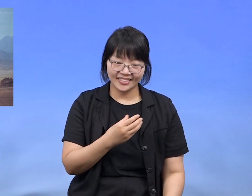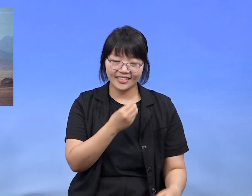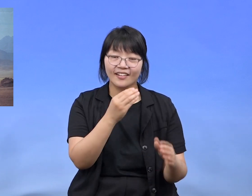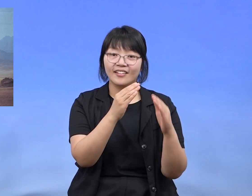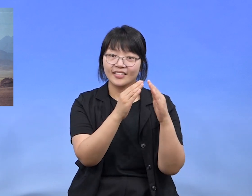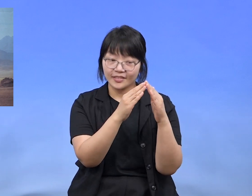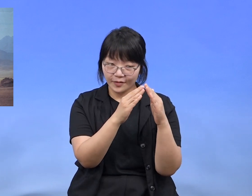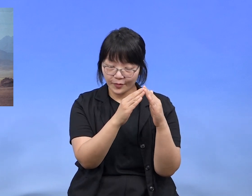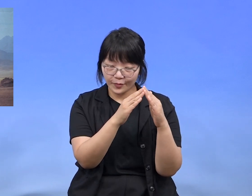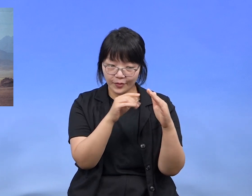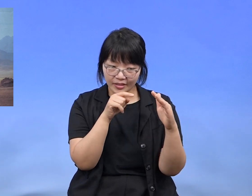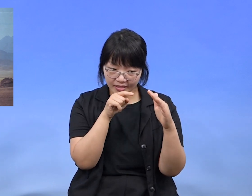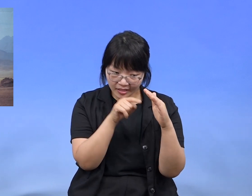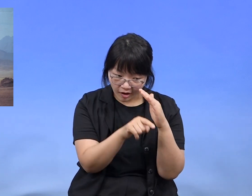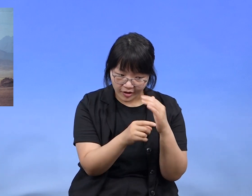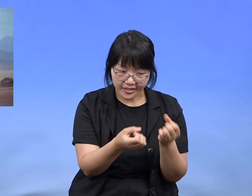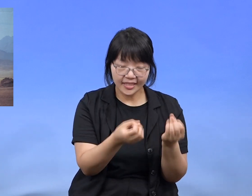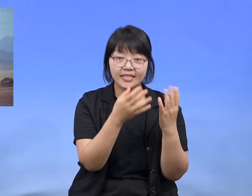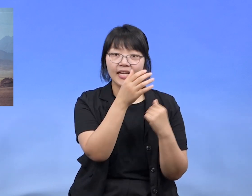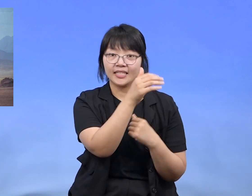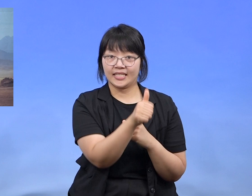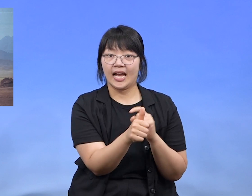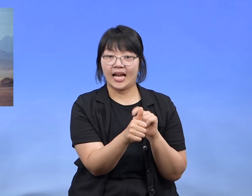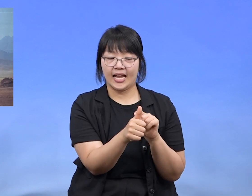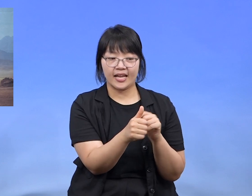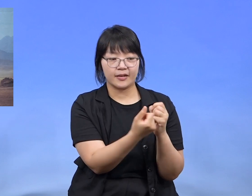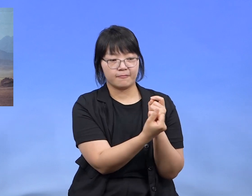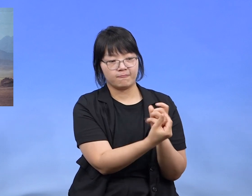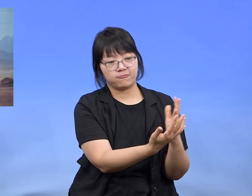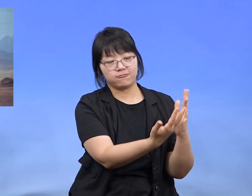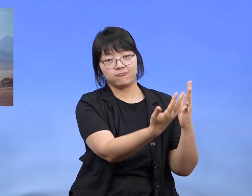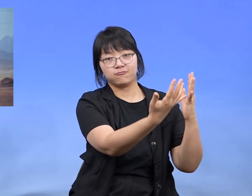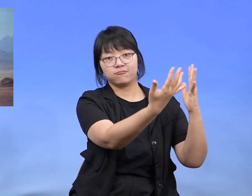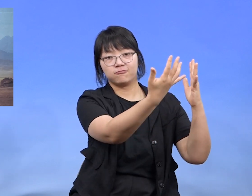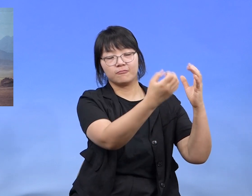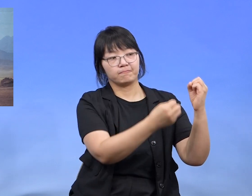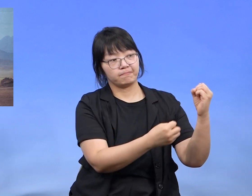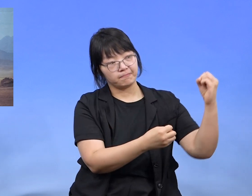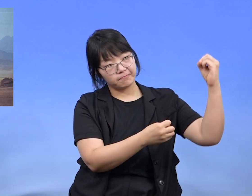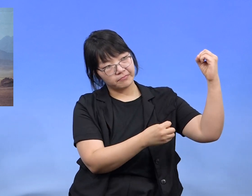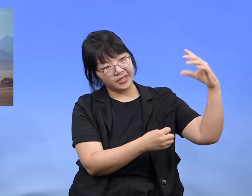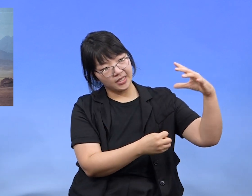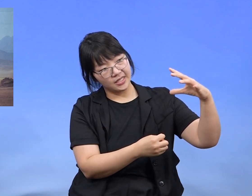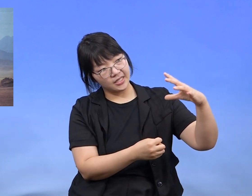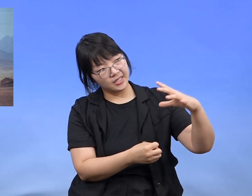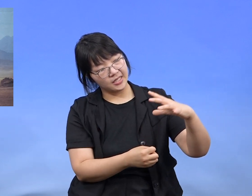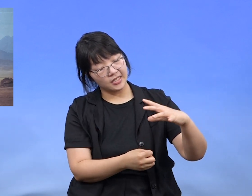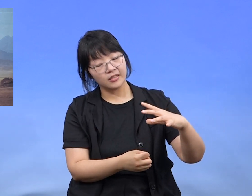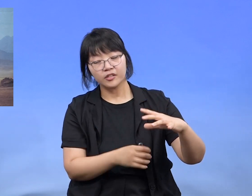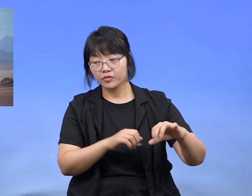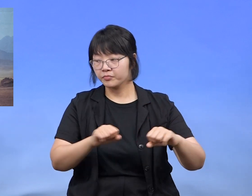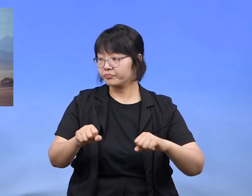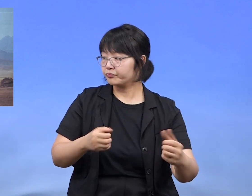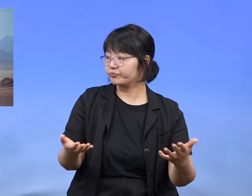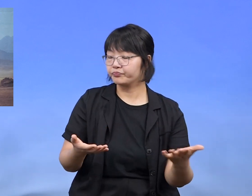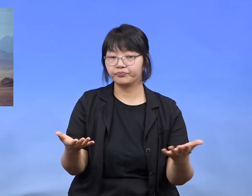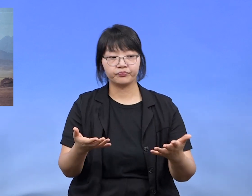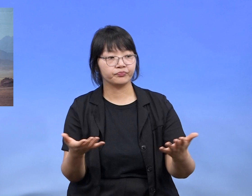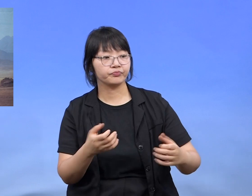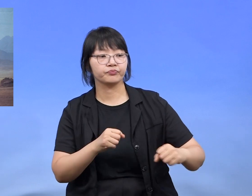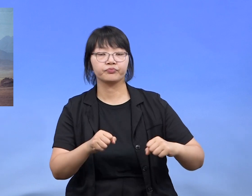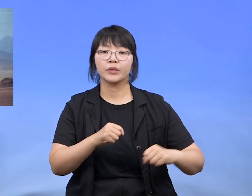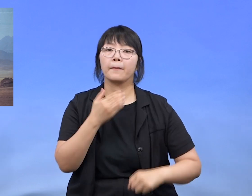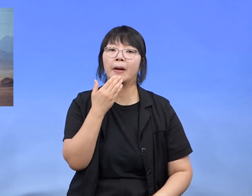들어가 있는 제사장들은 메노라의 불빛을 통해서 그들이 해야 할 일을 감당합니다.